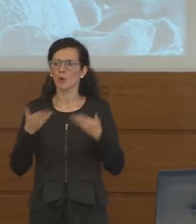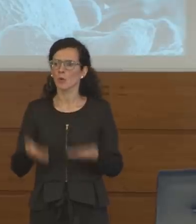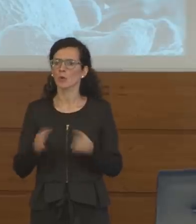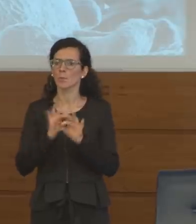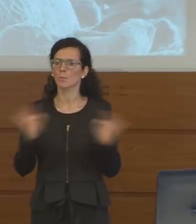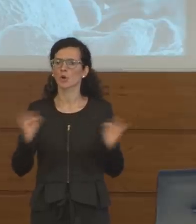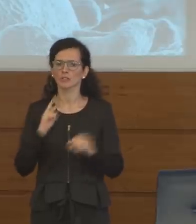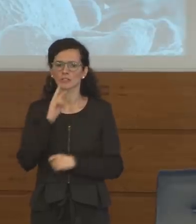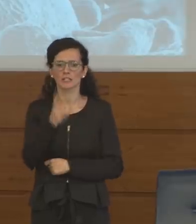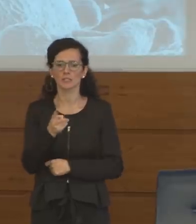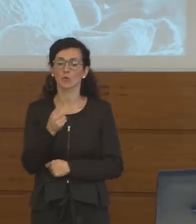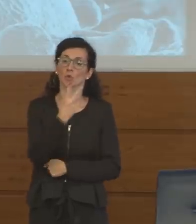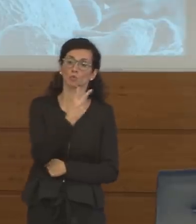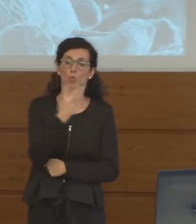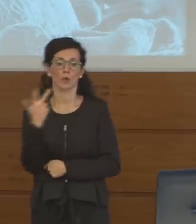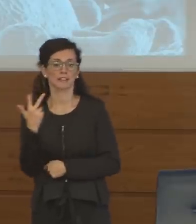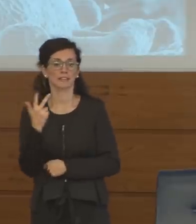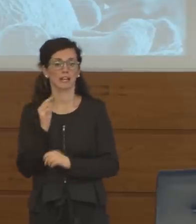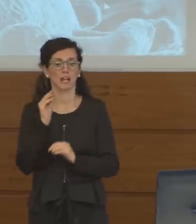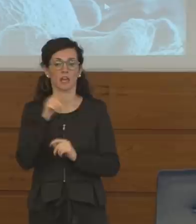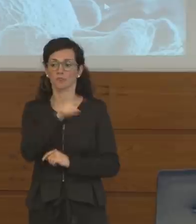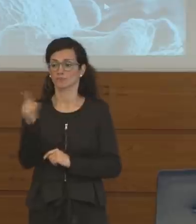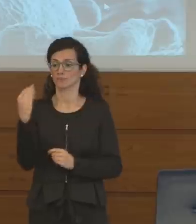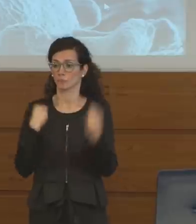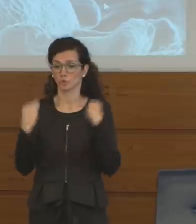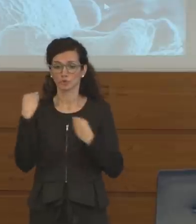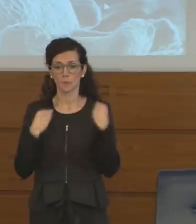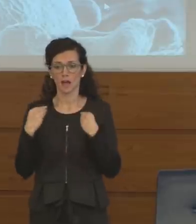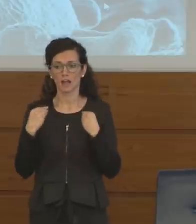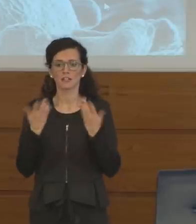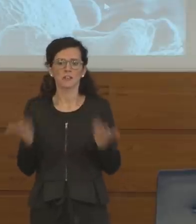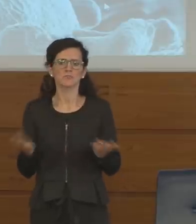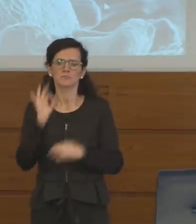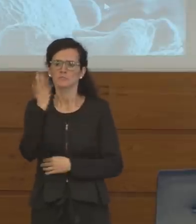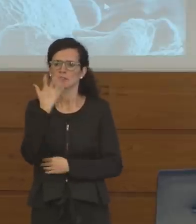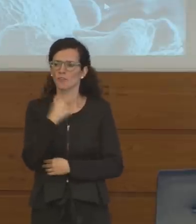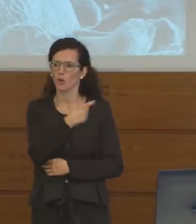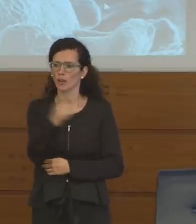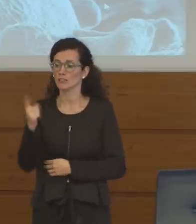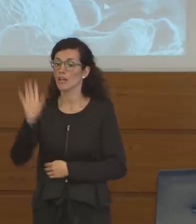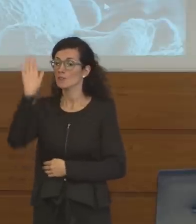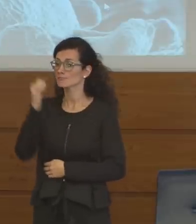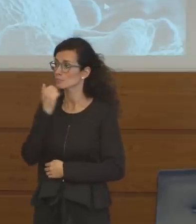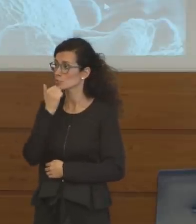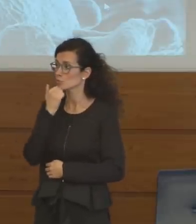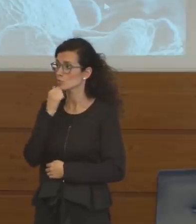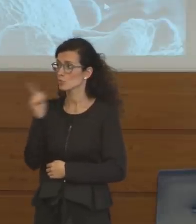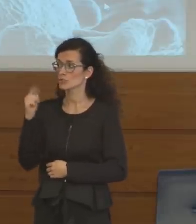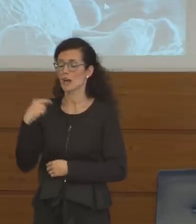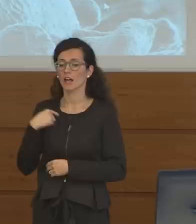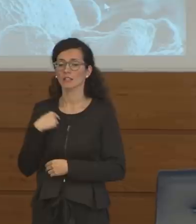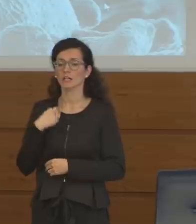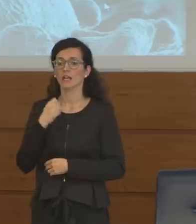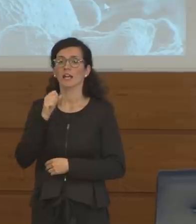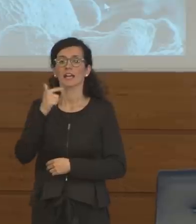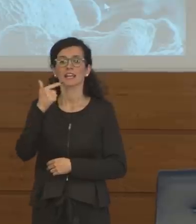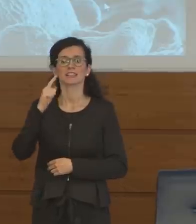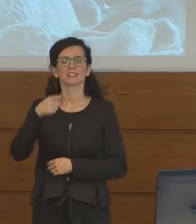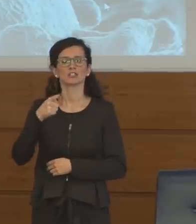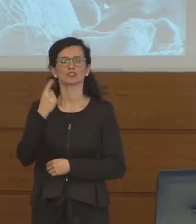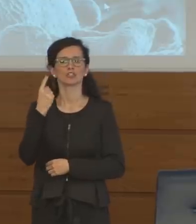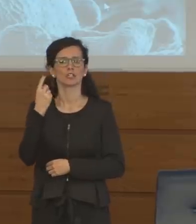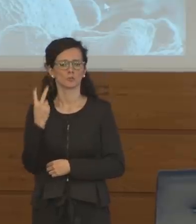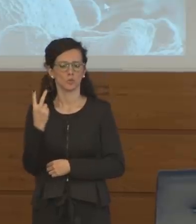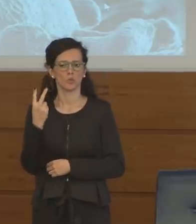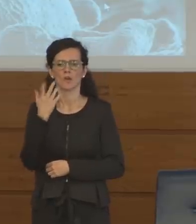a rispondere a 2-3 vostre domande, quindi se volete... Scusate, sì, buongiorno, sono sì. TG2, volevo fare una